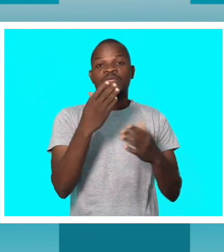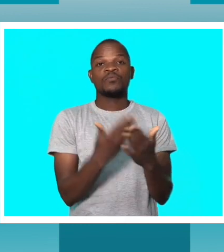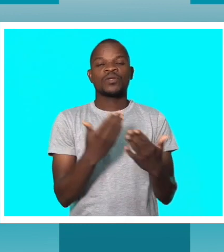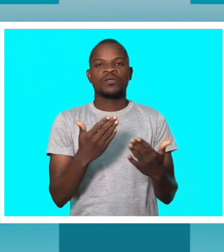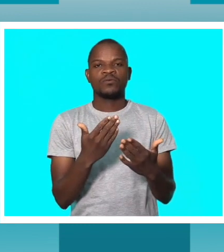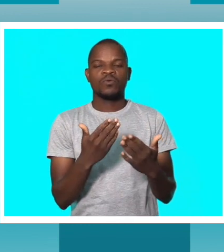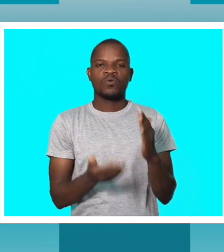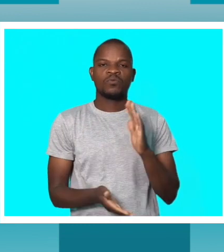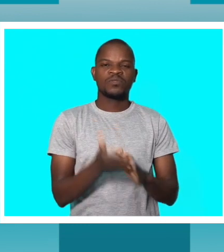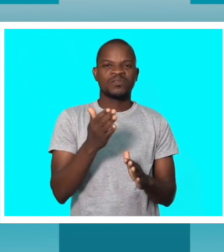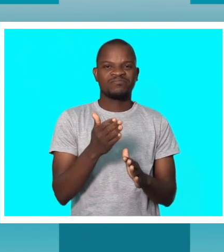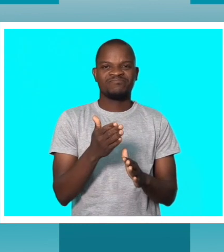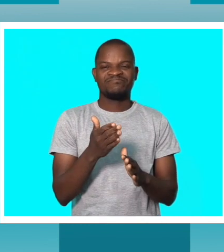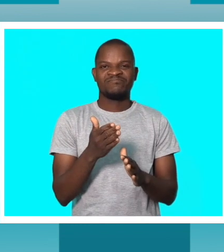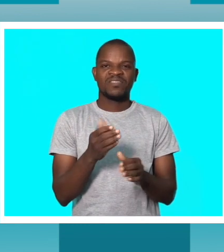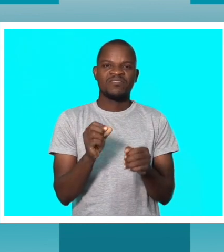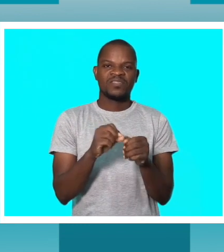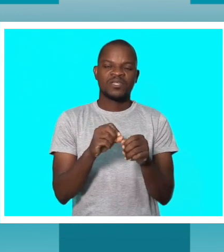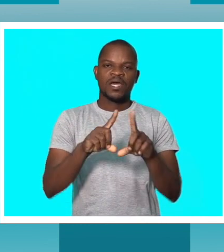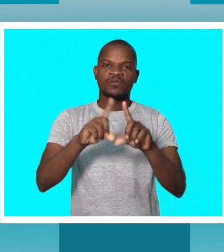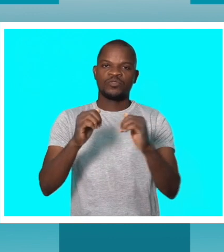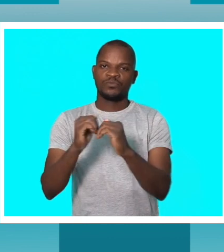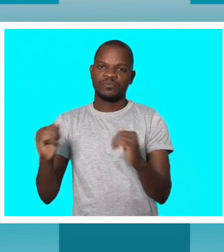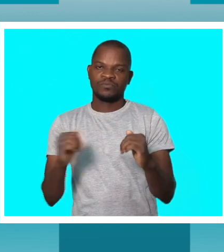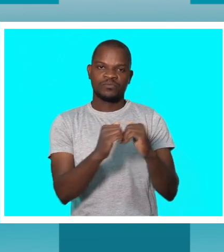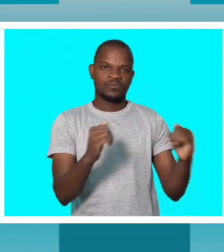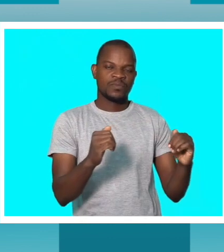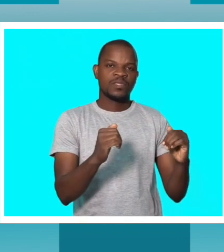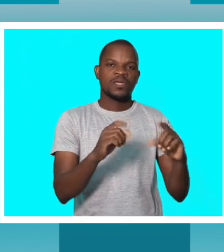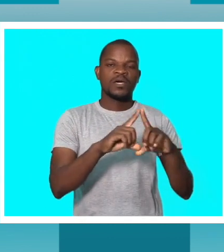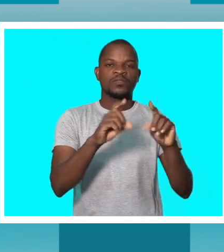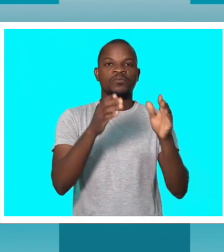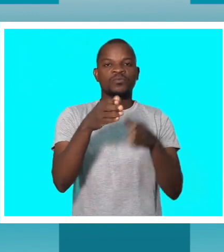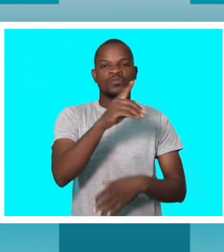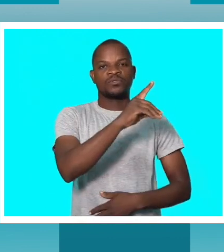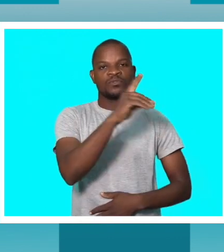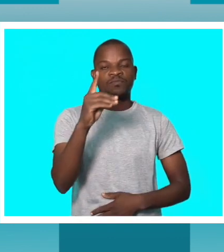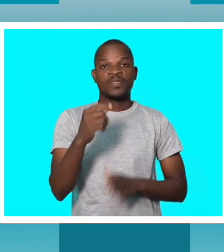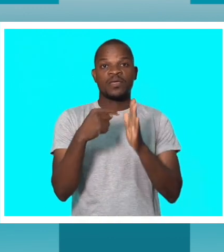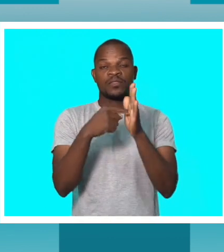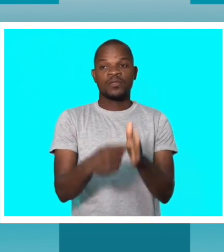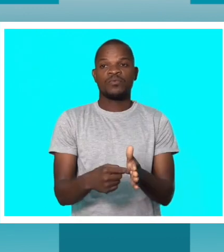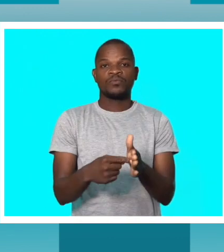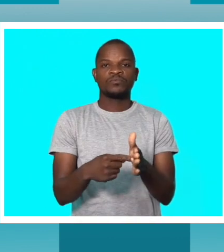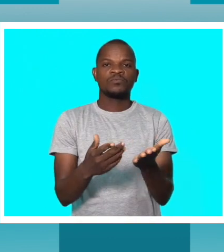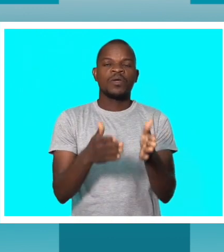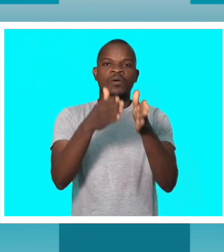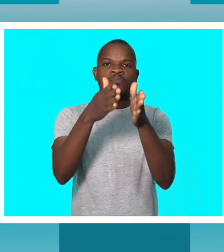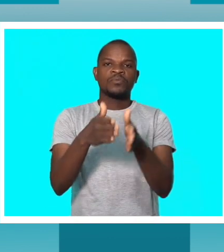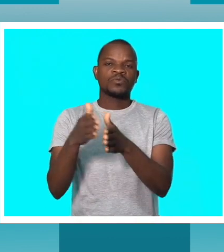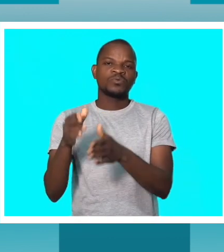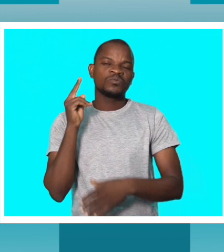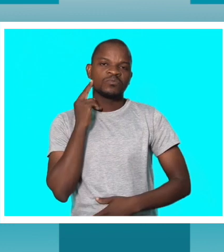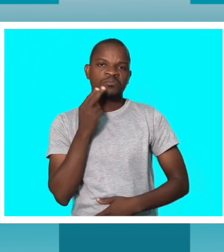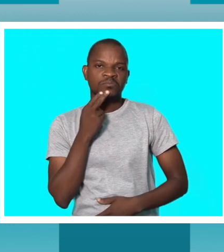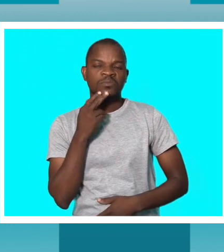de procurar uma especialização, dar uma resposta a algumas especificidades da deficiência. Estamos a falar, nesse caso, por exemplo, das